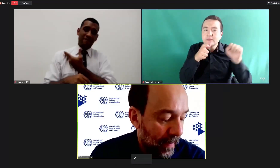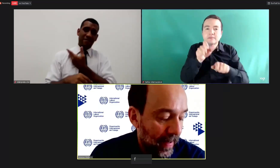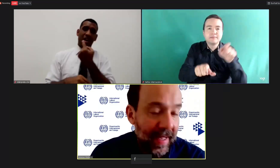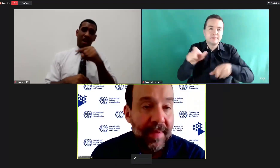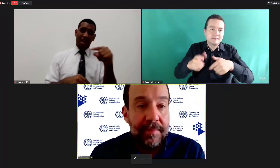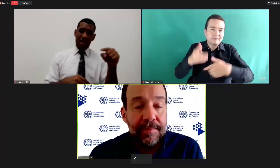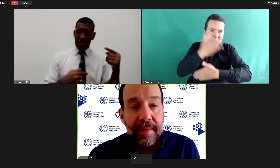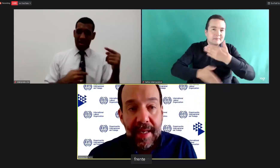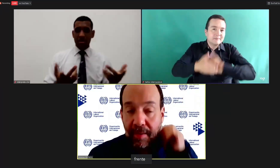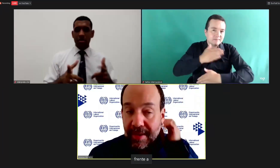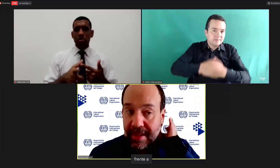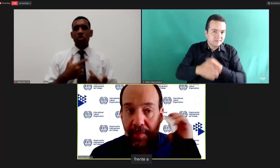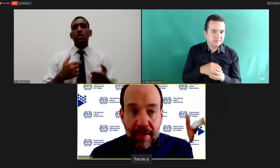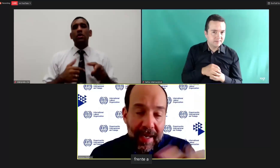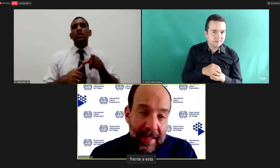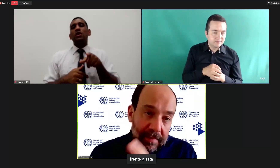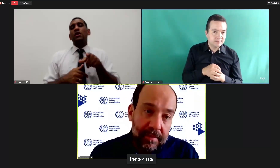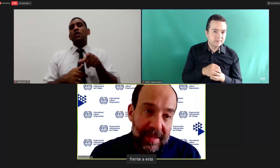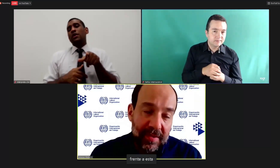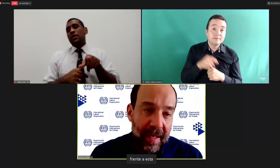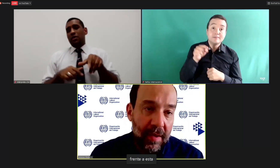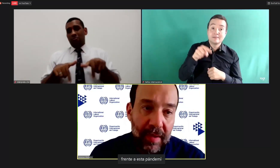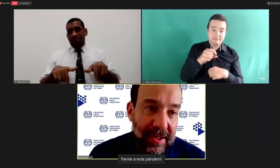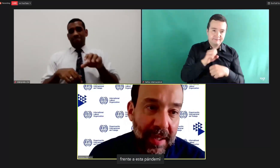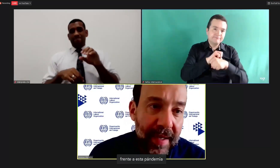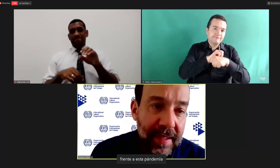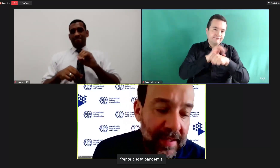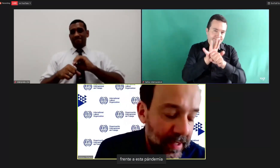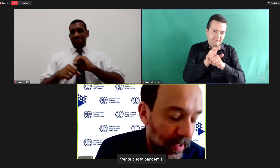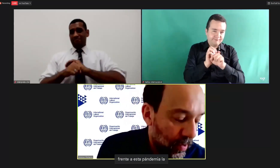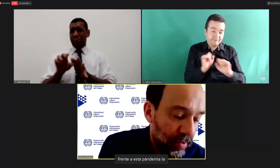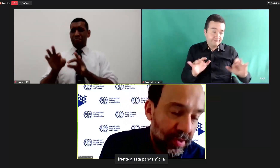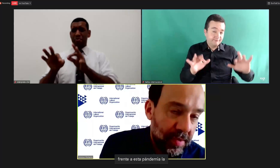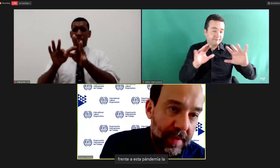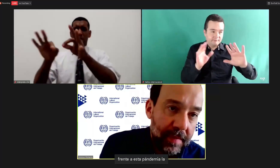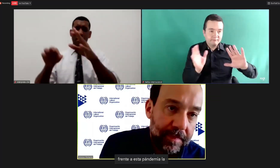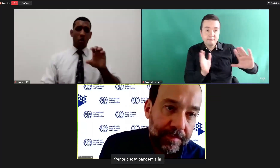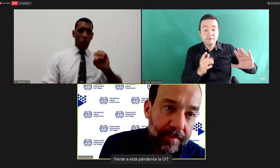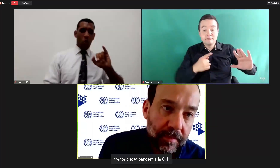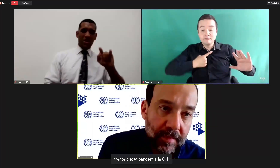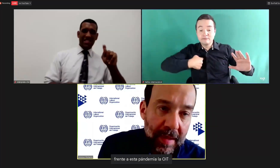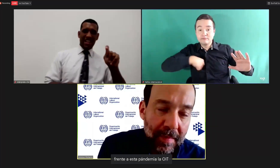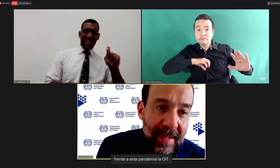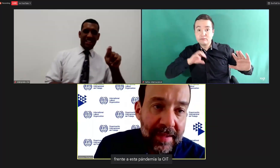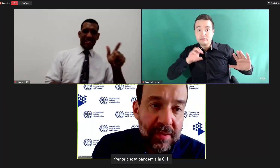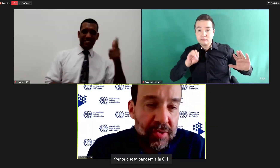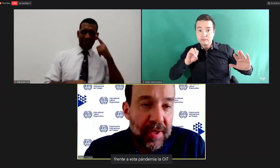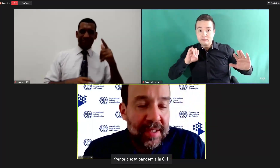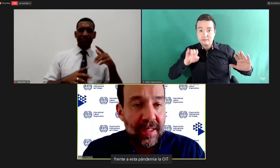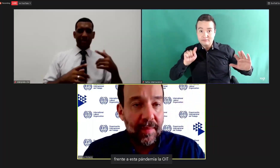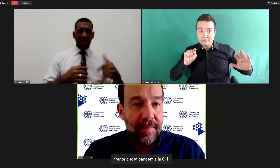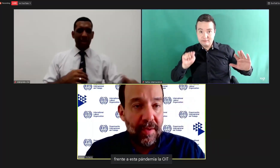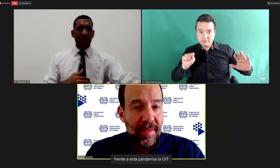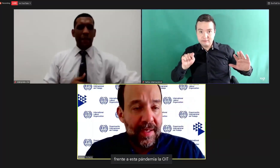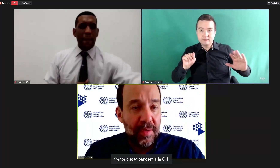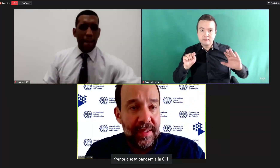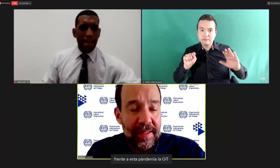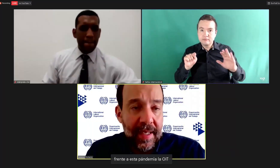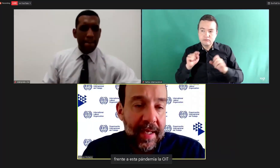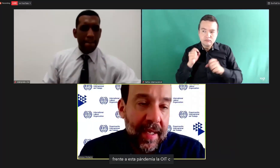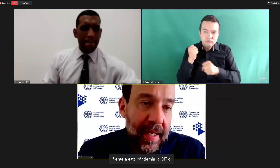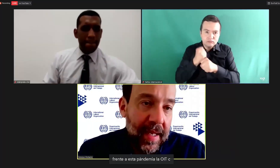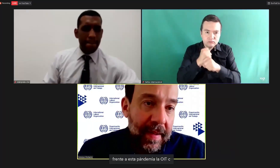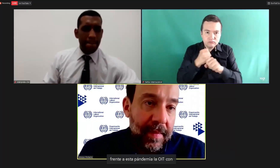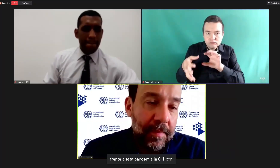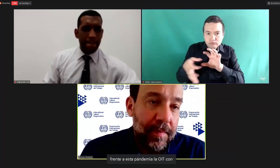esta pandemia, la OIT, bueno, estamos trabajando con la cantidad de países y con nuestros mandantes, constituyentes, trabajadores y